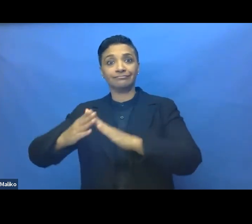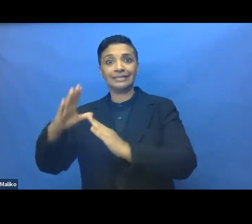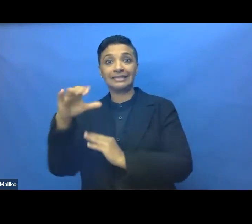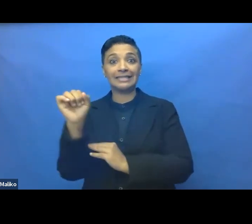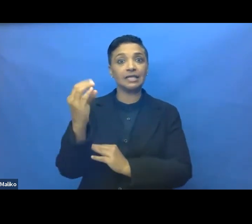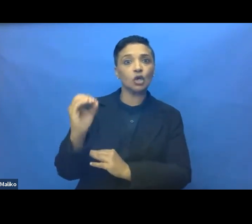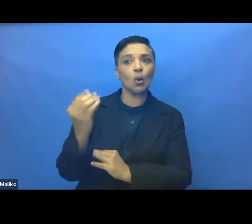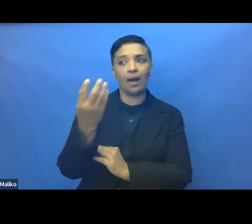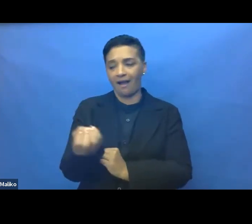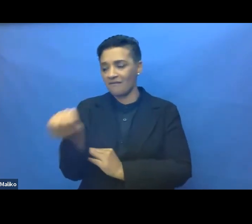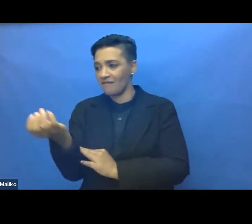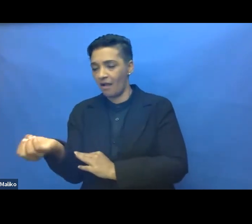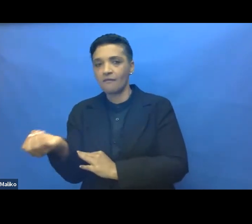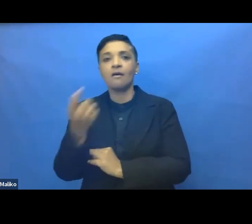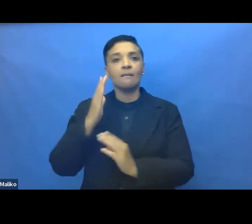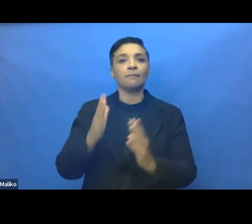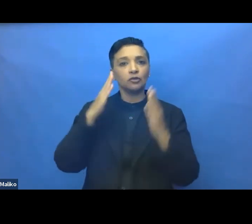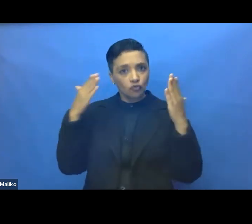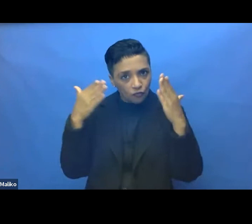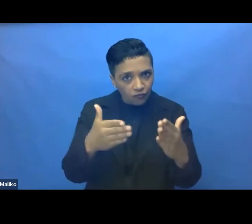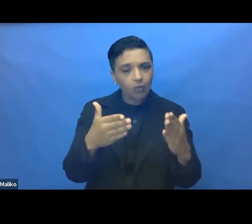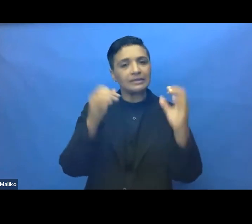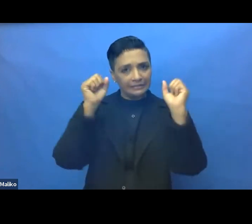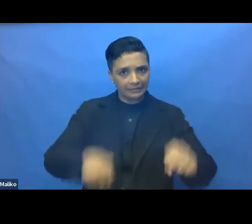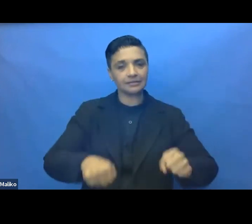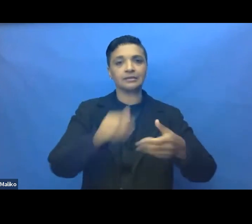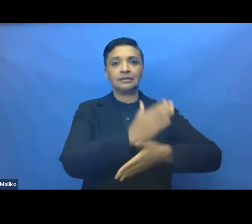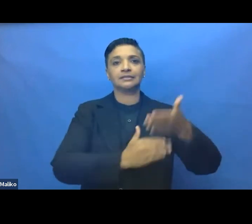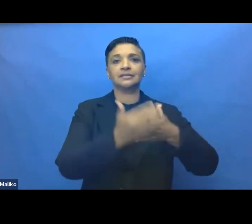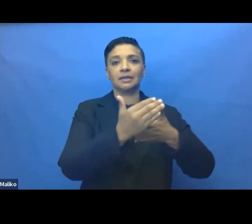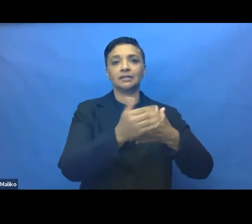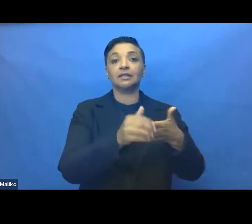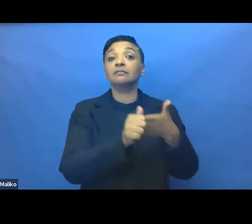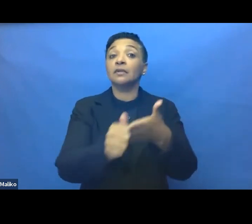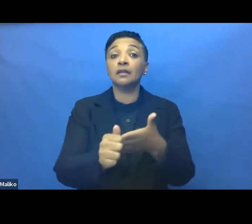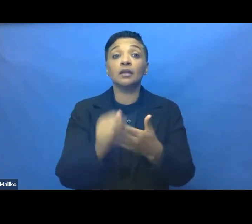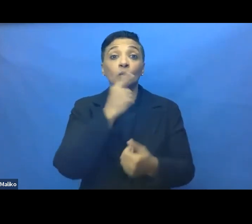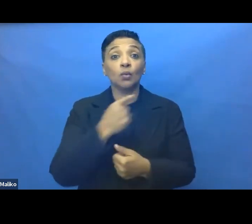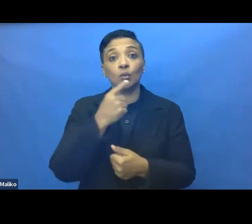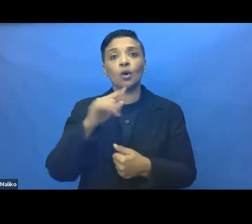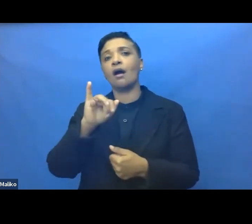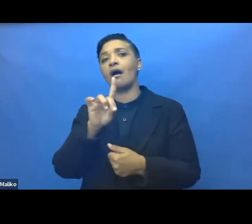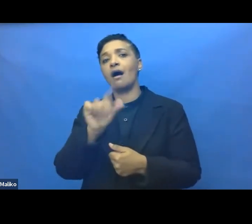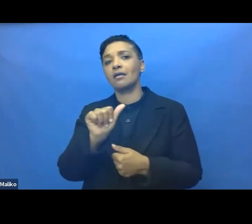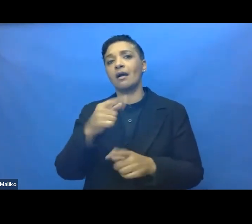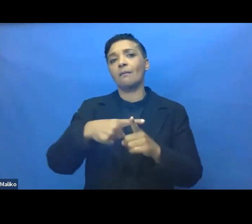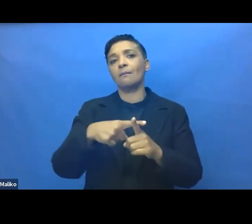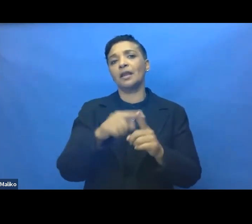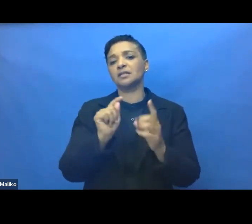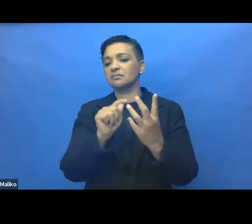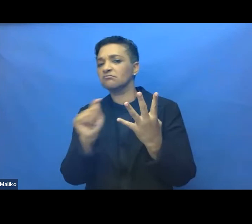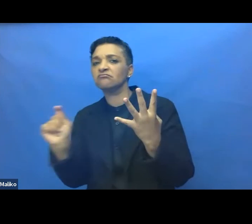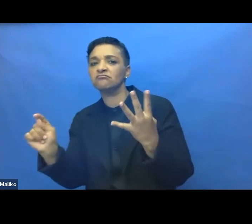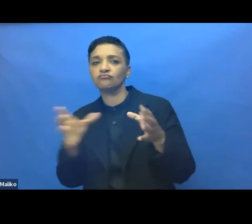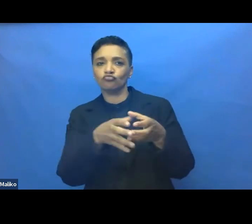qui a été confronté à des problèmes. Il faut que cela soit mené